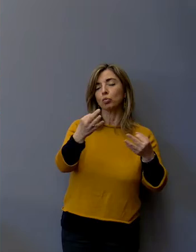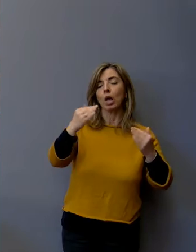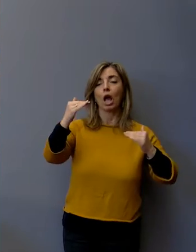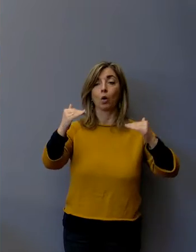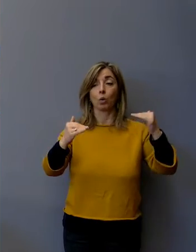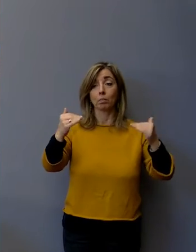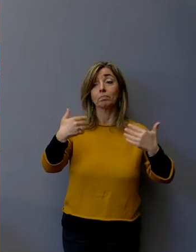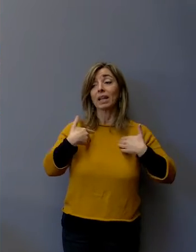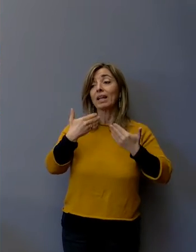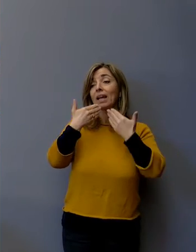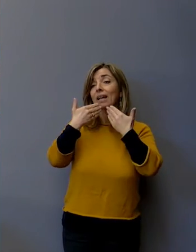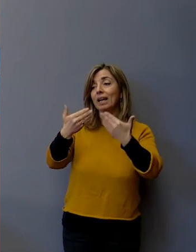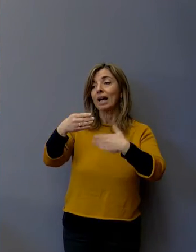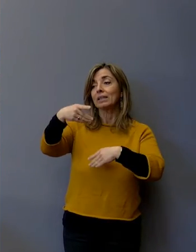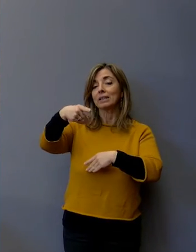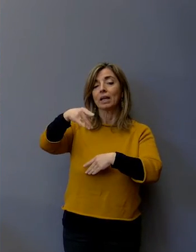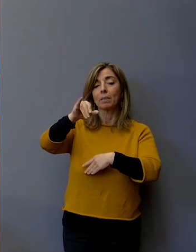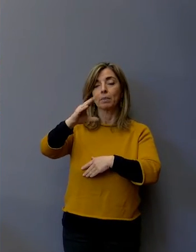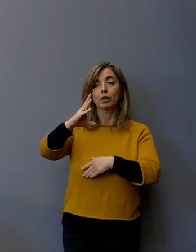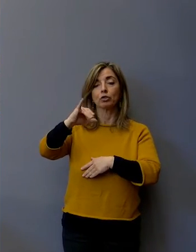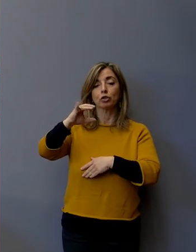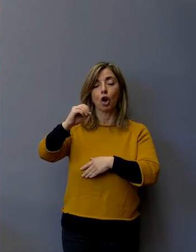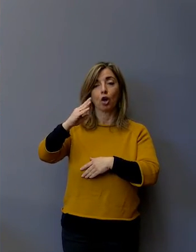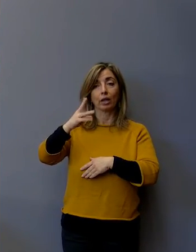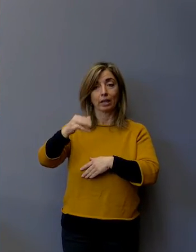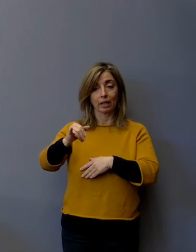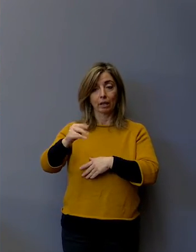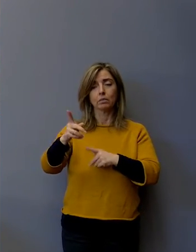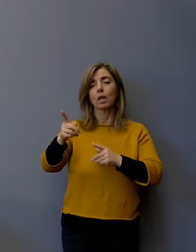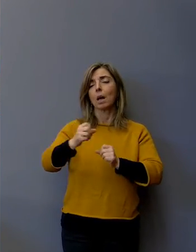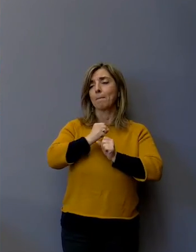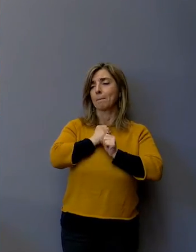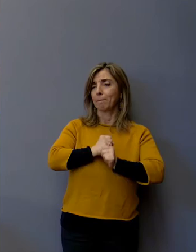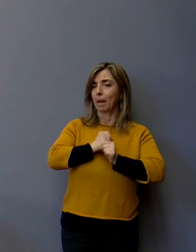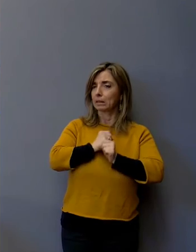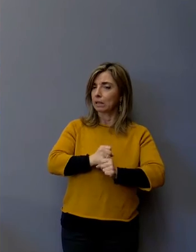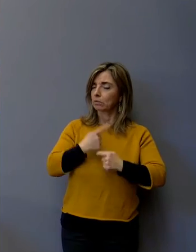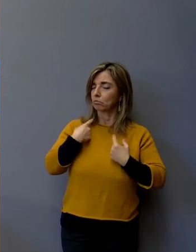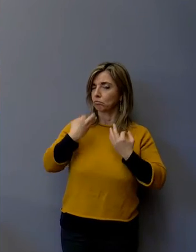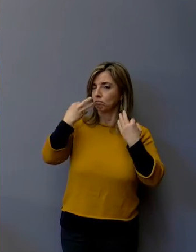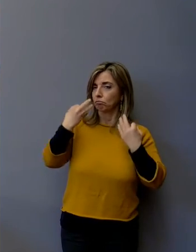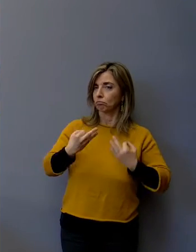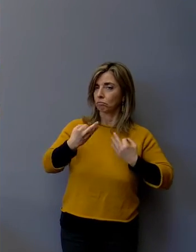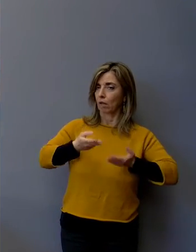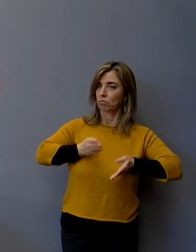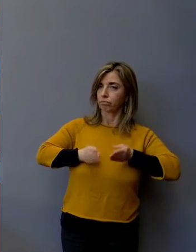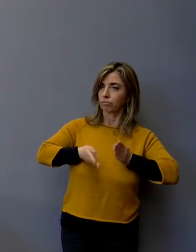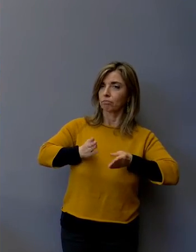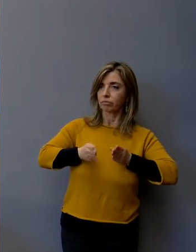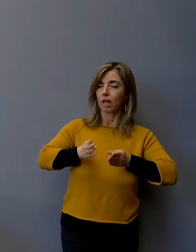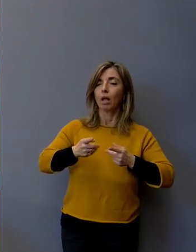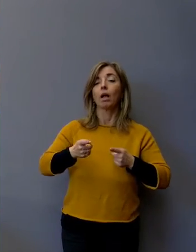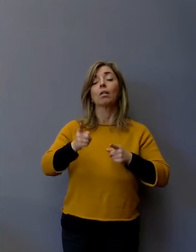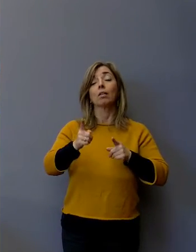e grazie anche al sindaco ma anche picciotti per la pazienza alla determinazione che ha avuto viaggiando da genova a roma andando